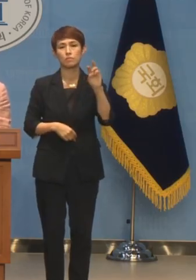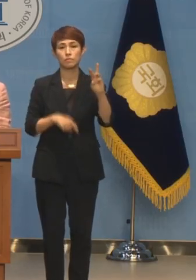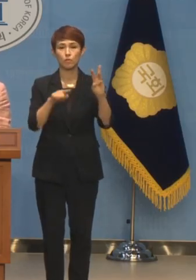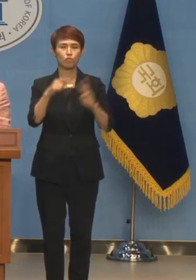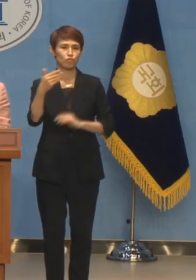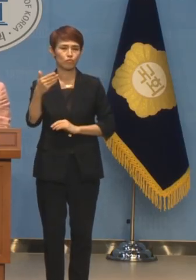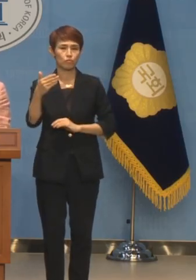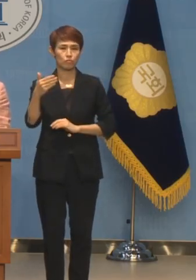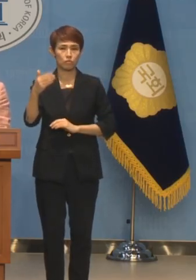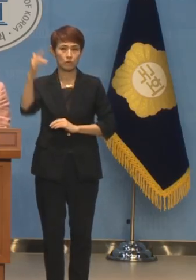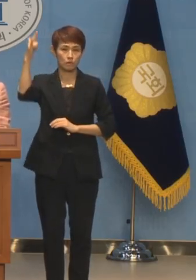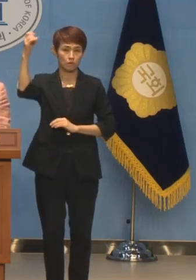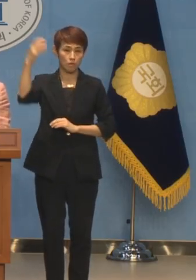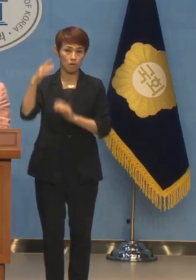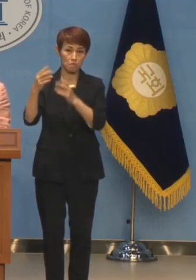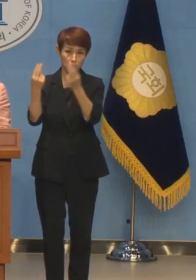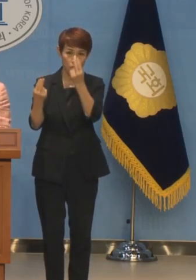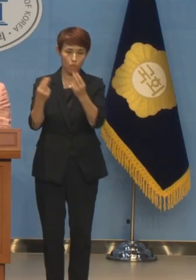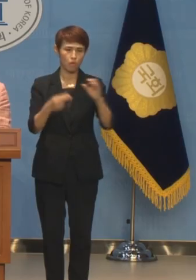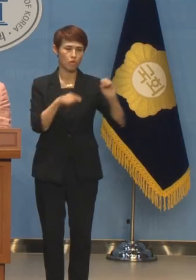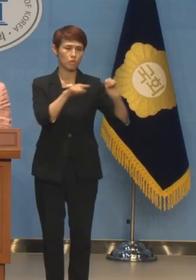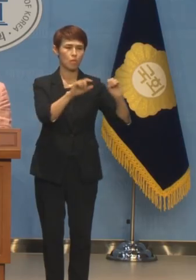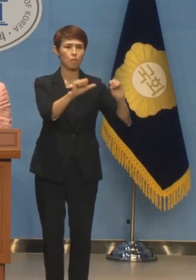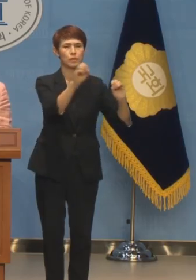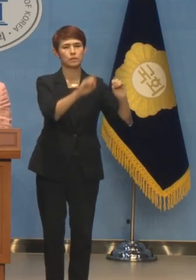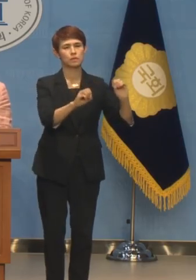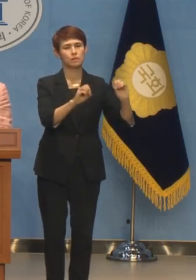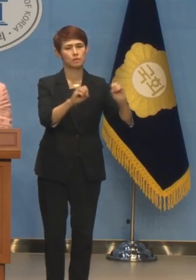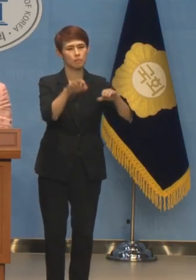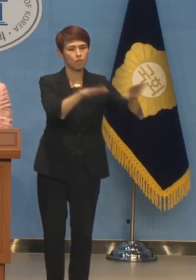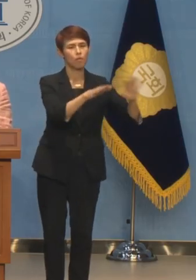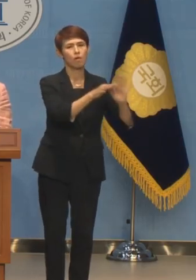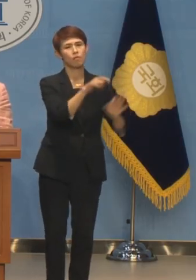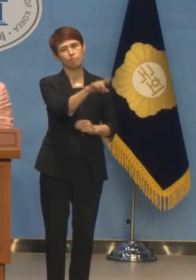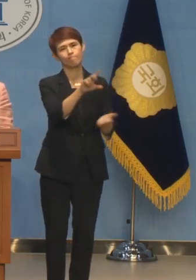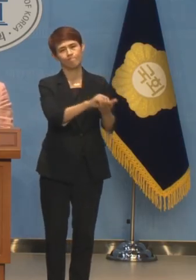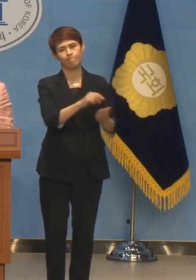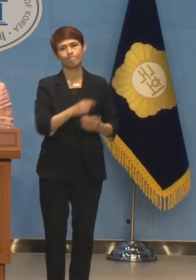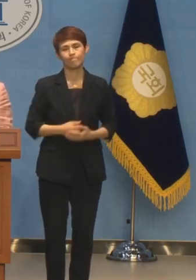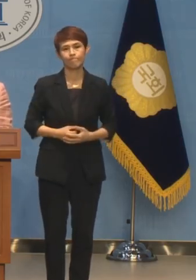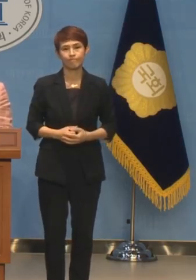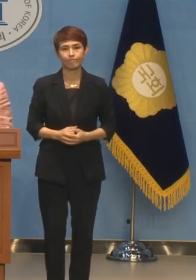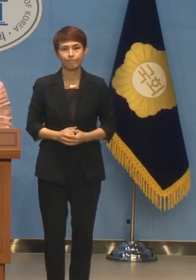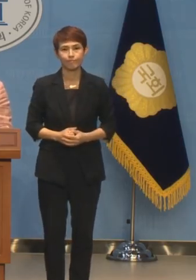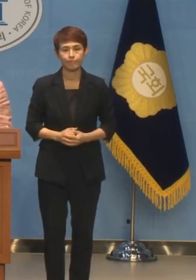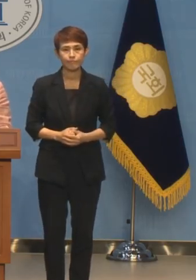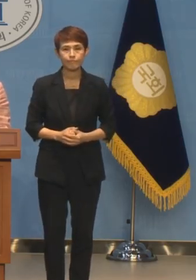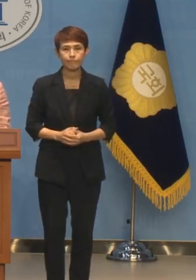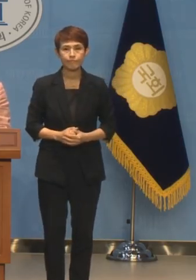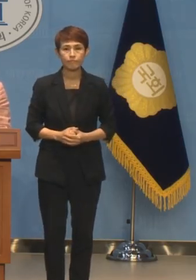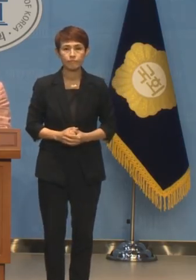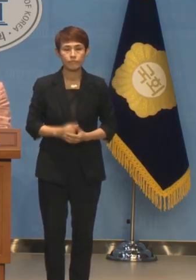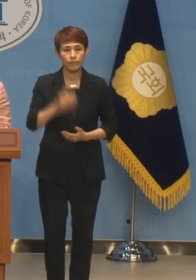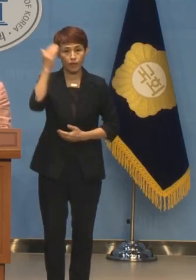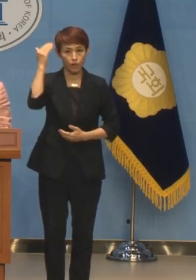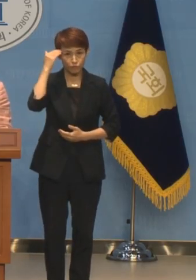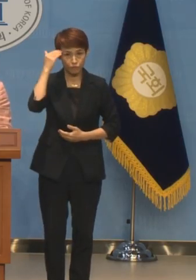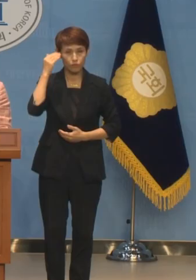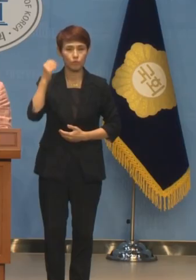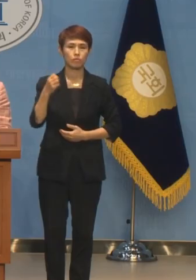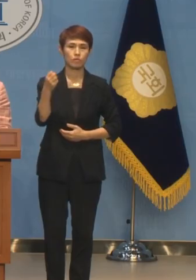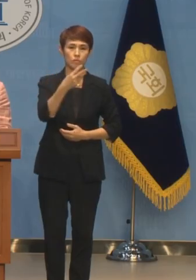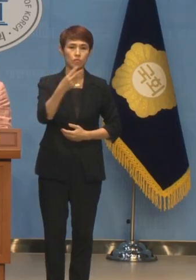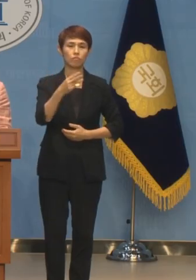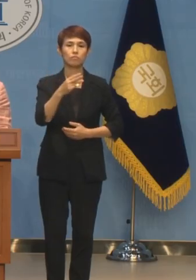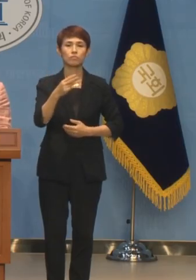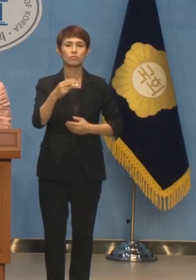태양광에 비해서 0.5%밖에 되지 않는 것이 우리나라의 현실입니다. 최근 우리나라 삼성전자와